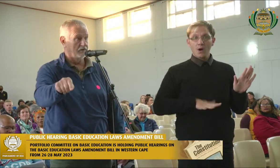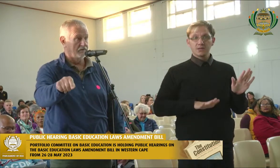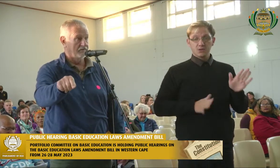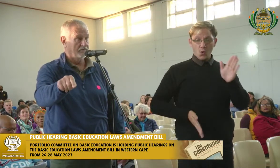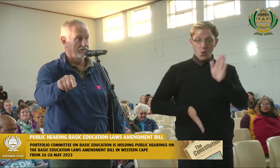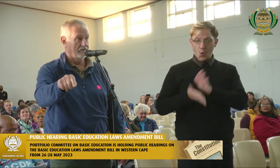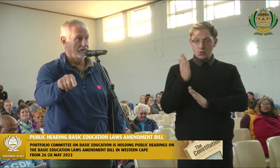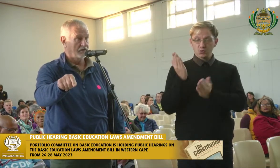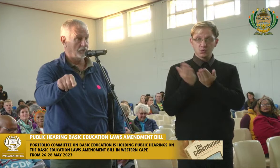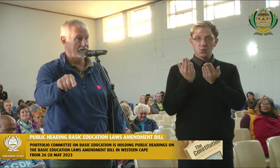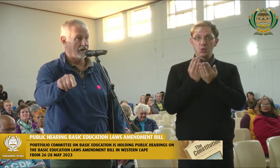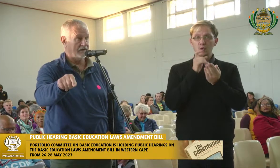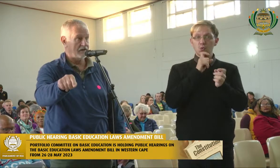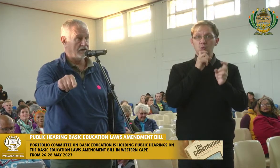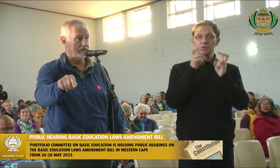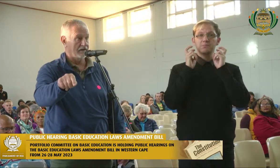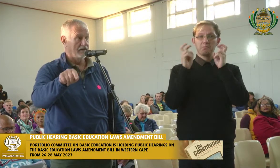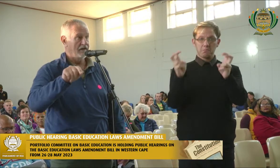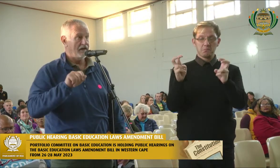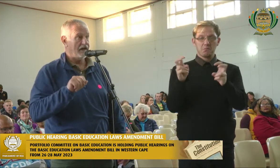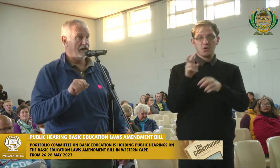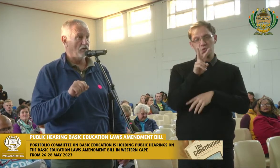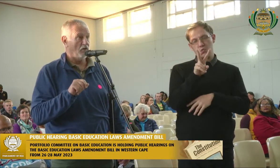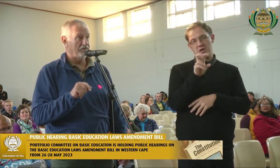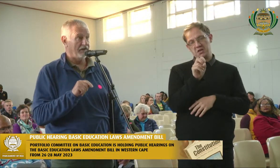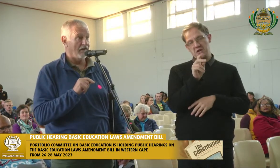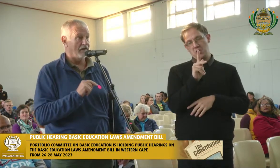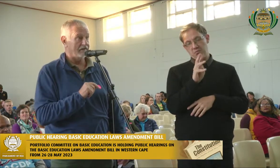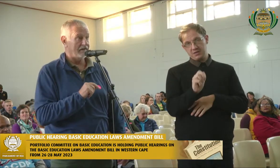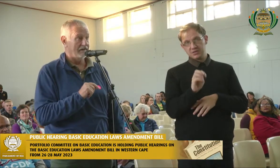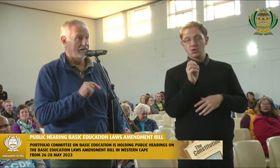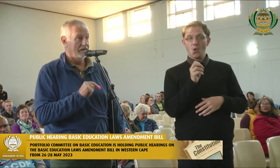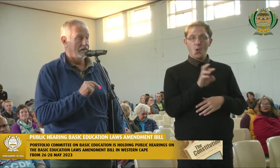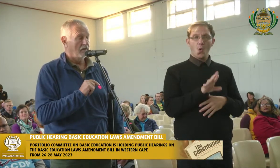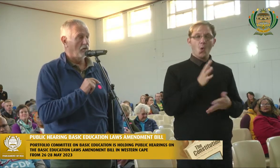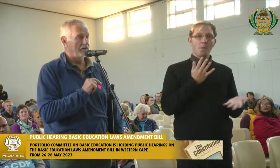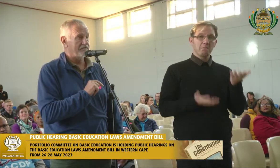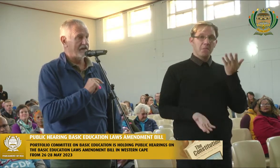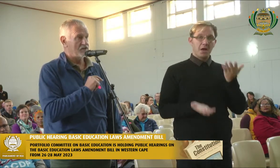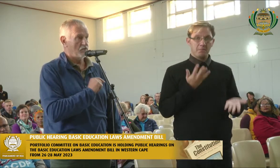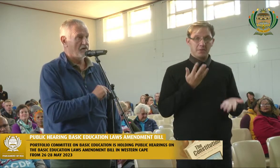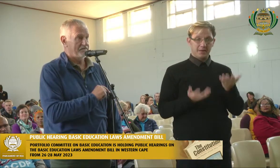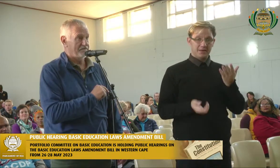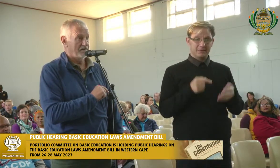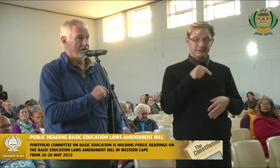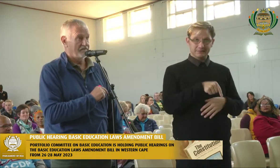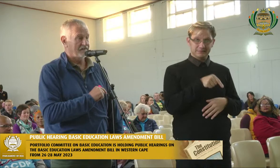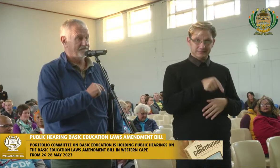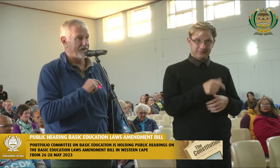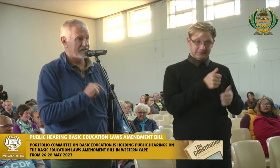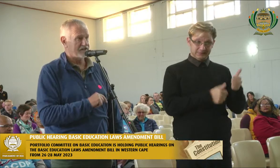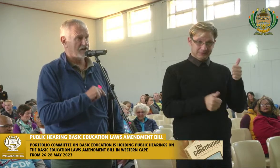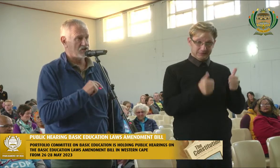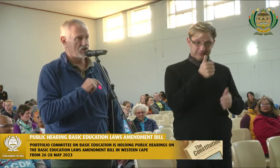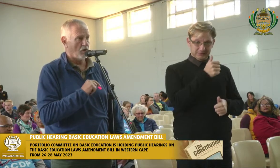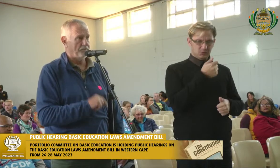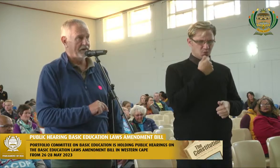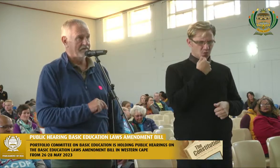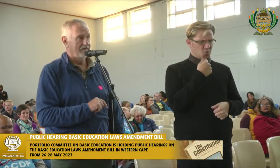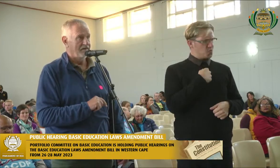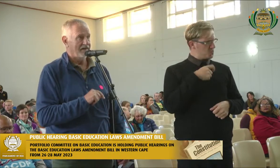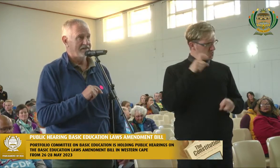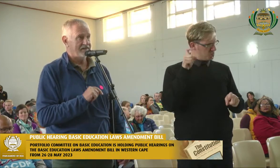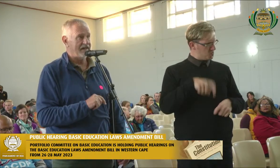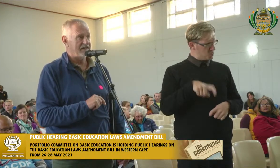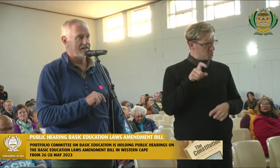skool toe 20 km en of daardie onderwyshoof wat vasgeskop